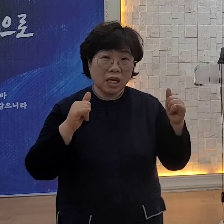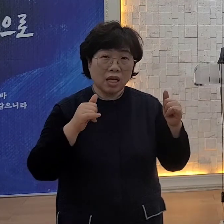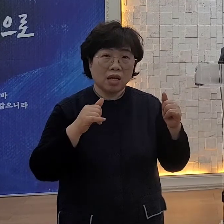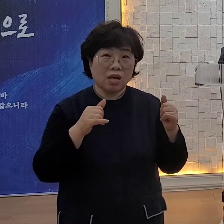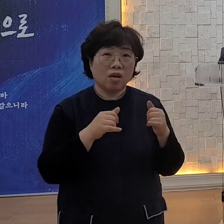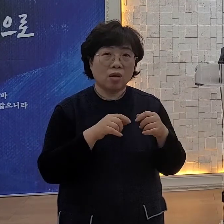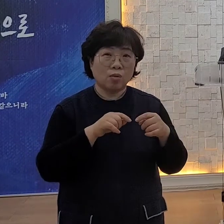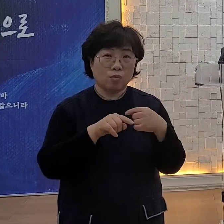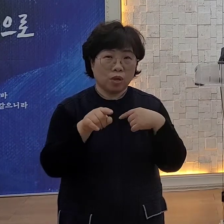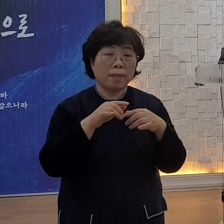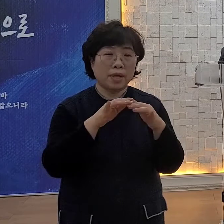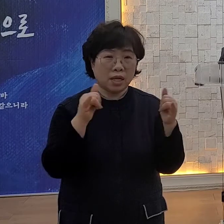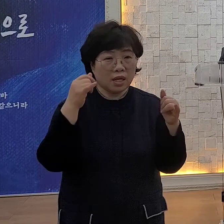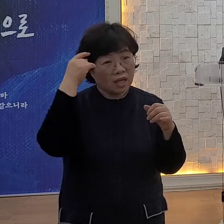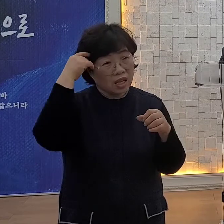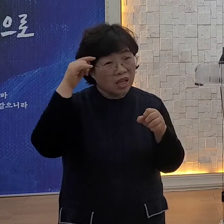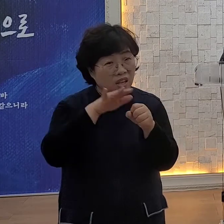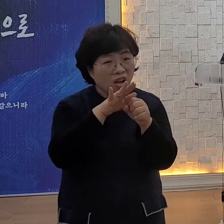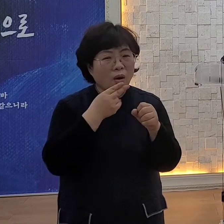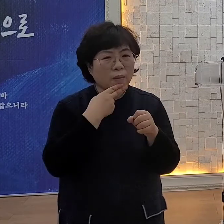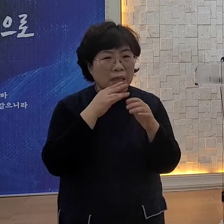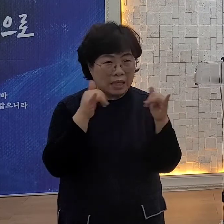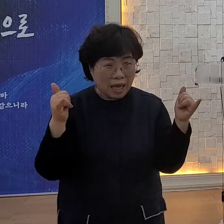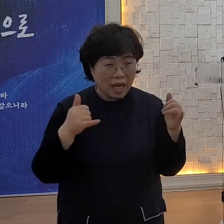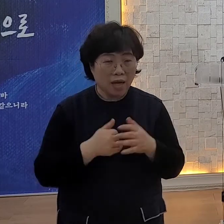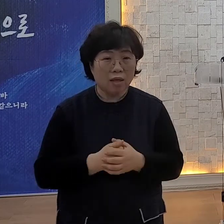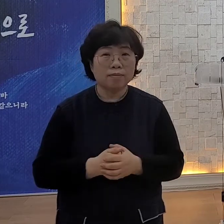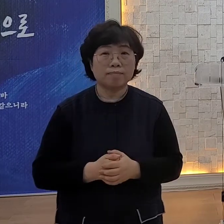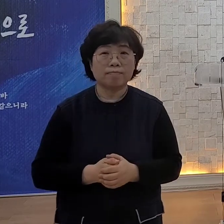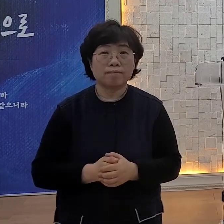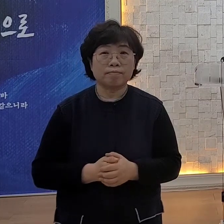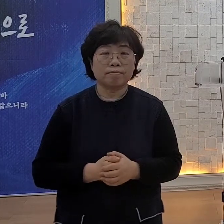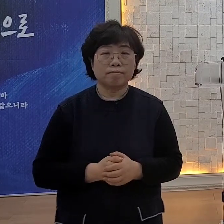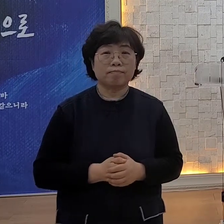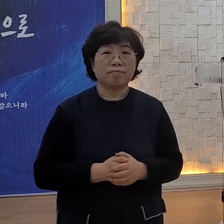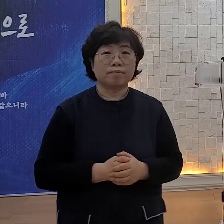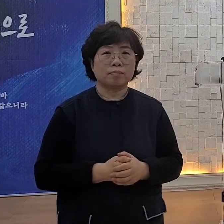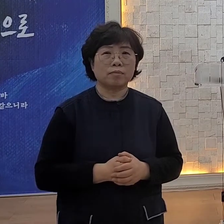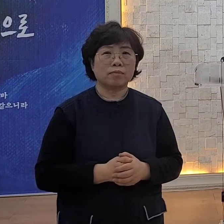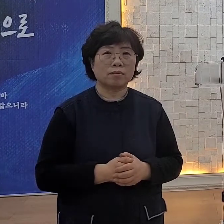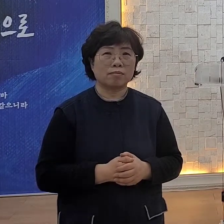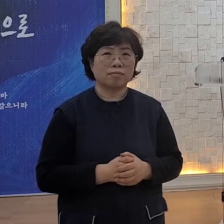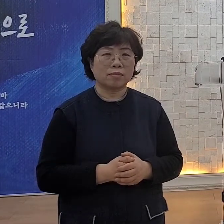무자비한 자라. 아멘. 자, 이게 크게 봐서 윤리적인 타락이다.